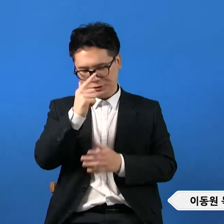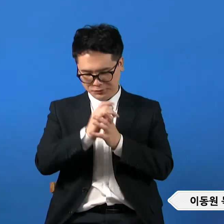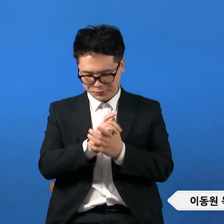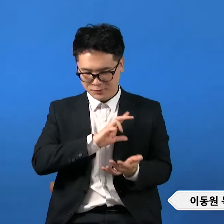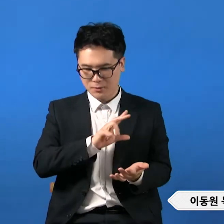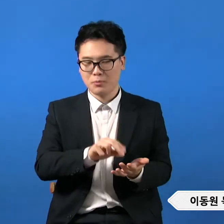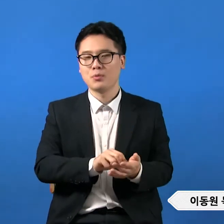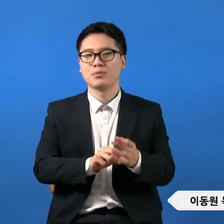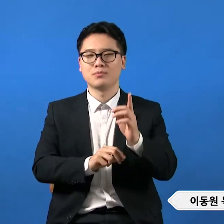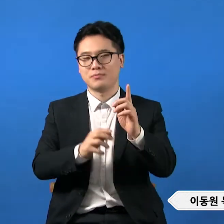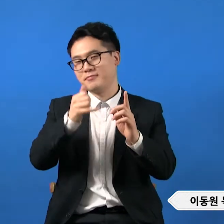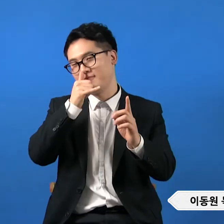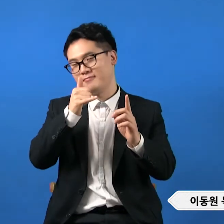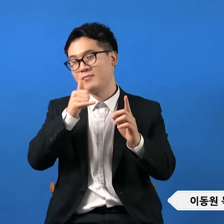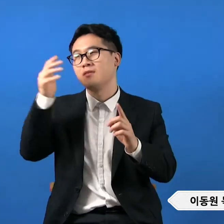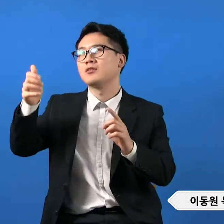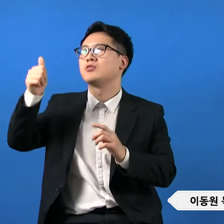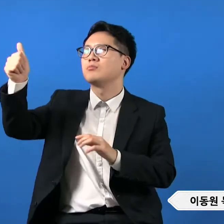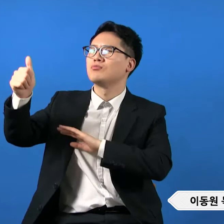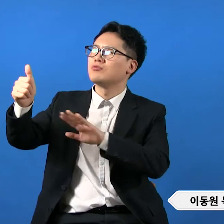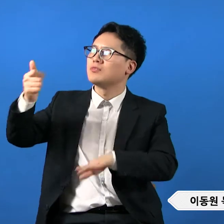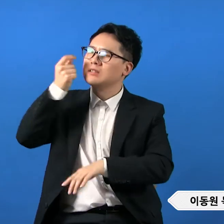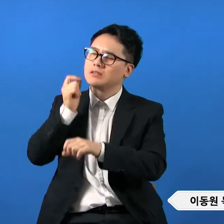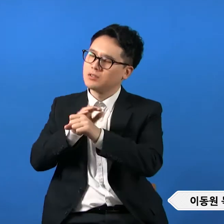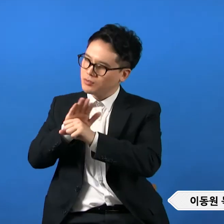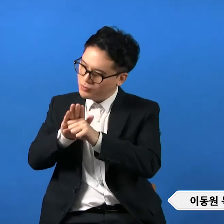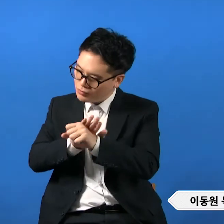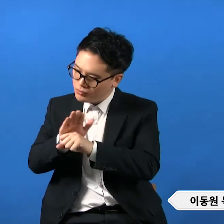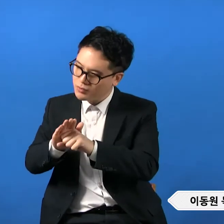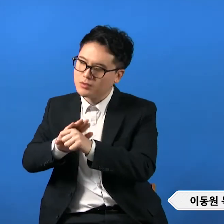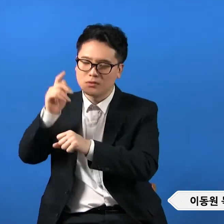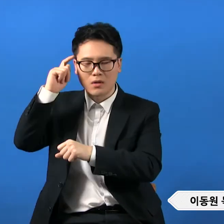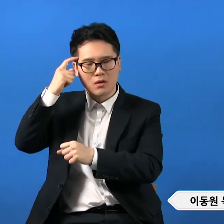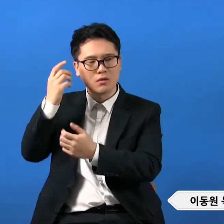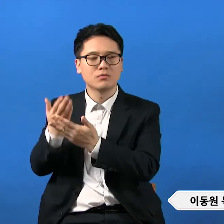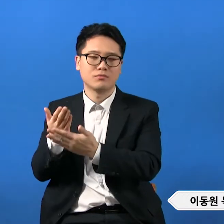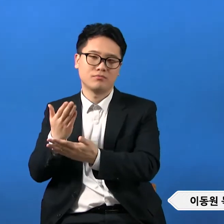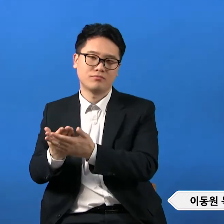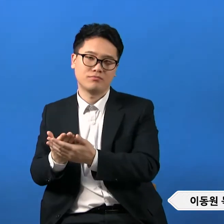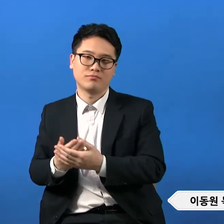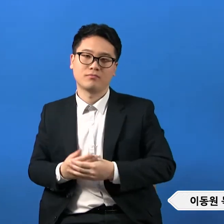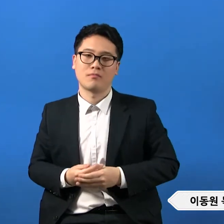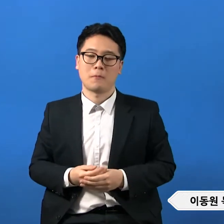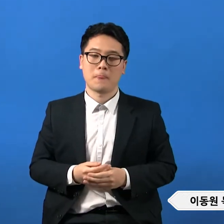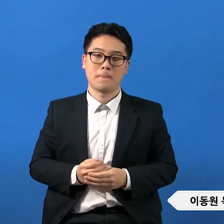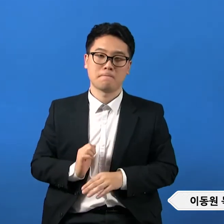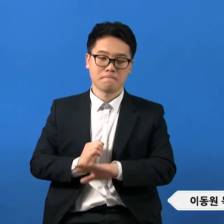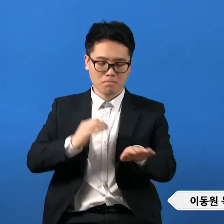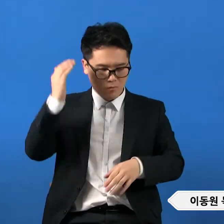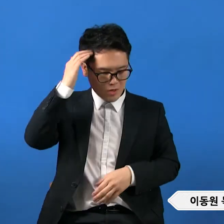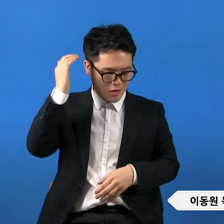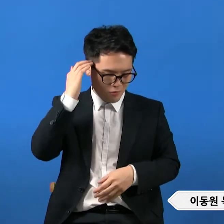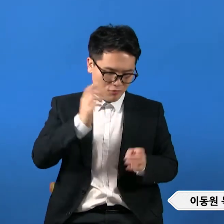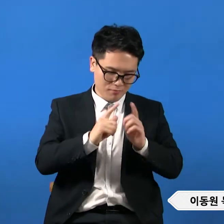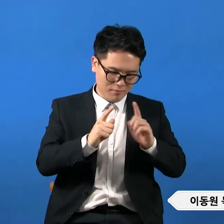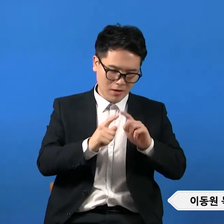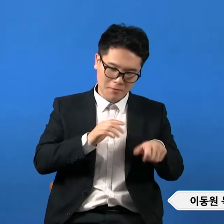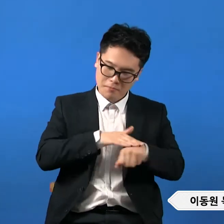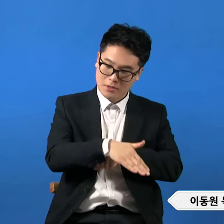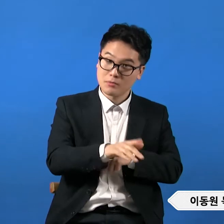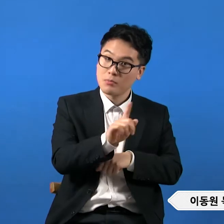하나님, 우리를 긍휼히 여겨 주시옵소서. 좀 더 원색적인 우리말 표현으로 하자면 뭐예요?